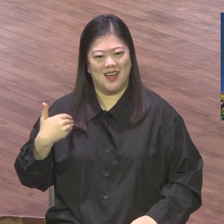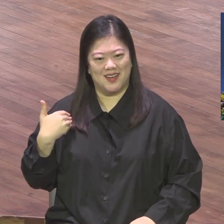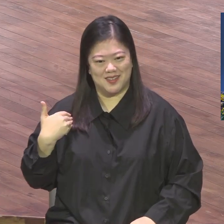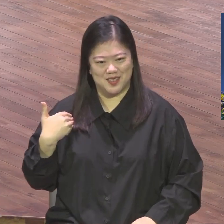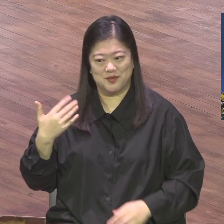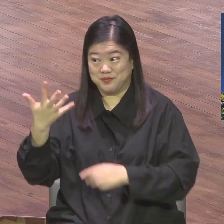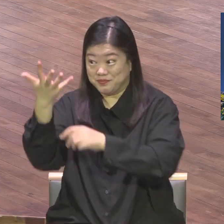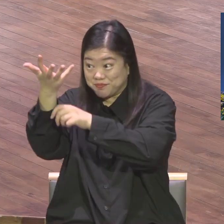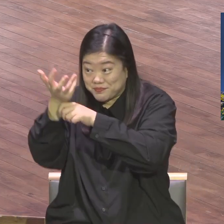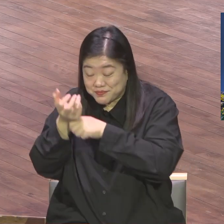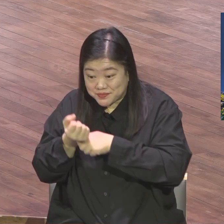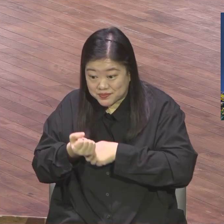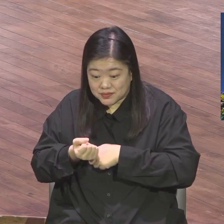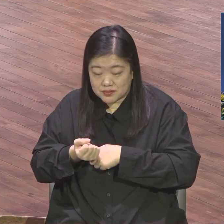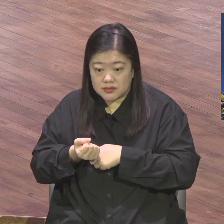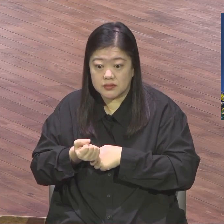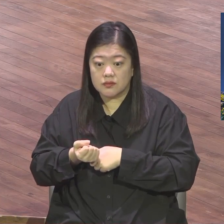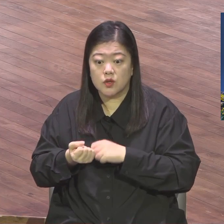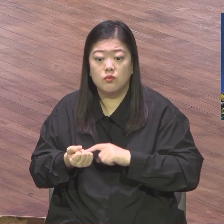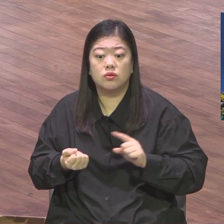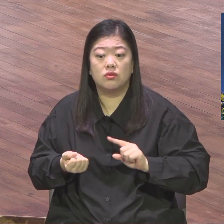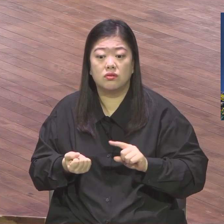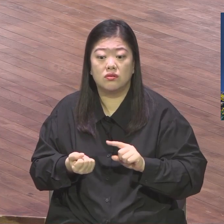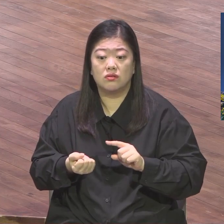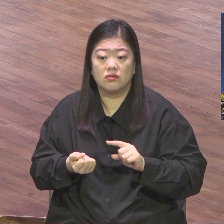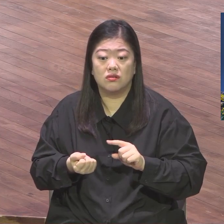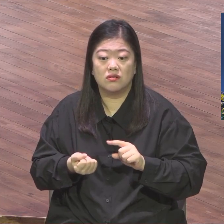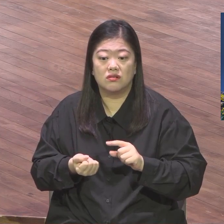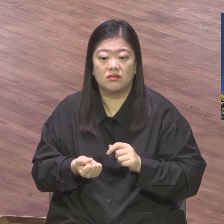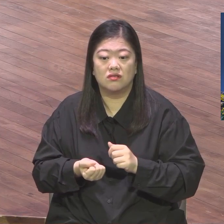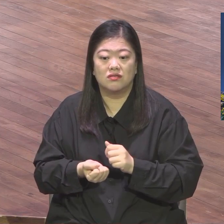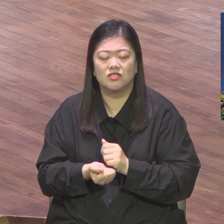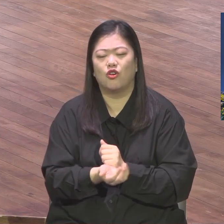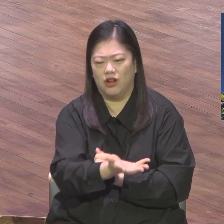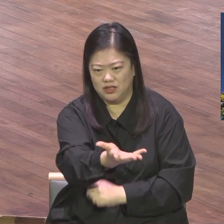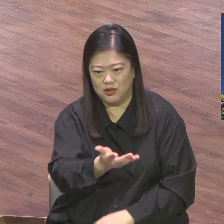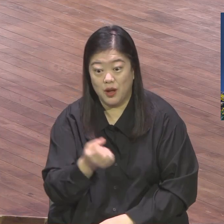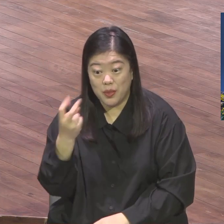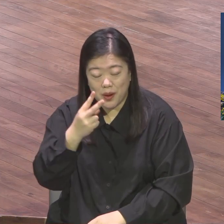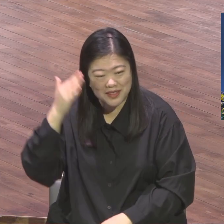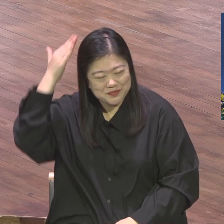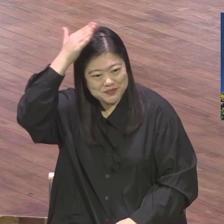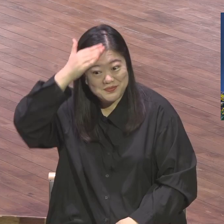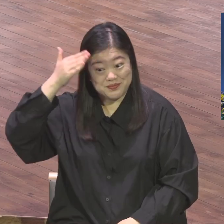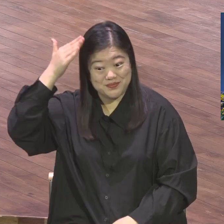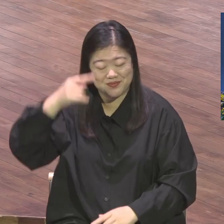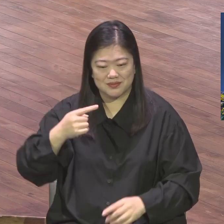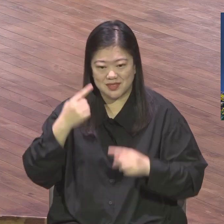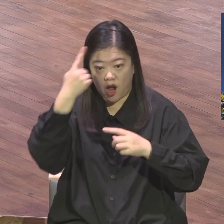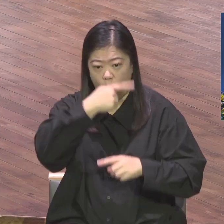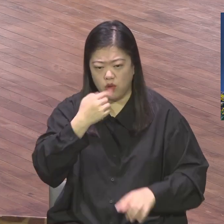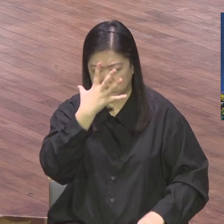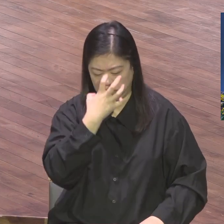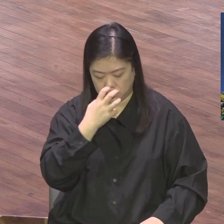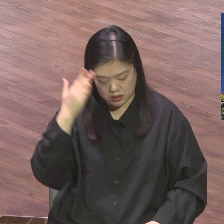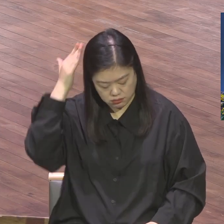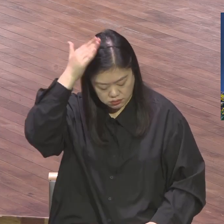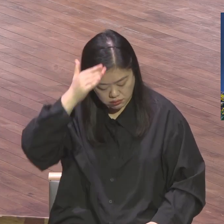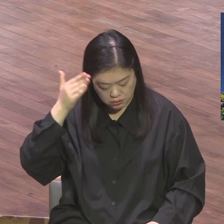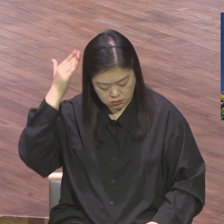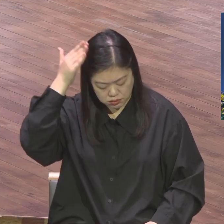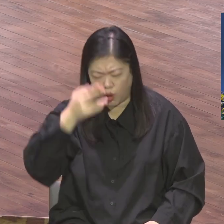예수 믿고 나서 받았던, 다릅니다. 표정이 달라요. 아시겠어요? 이 사랑받는